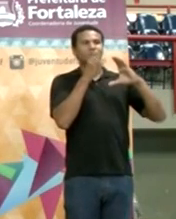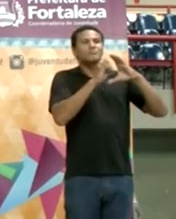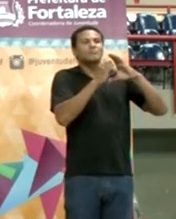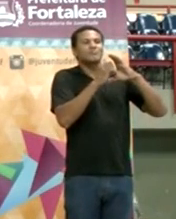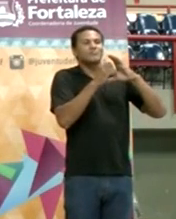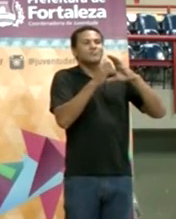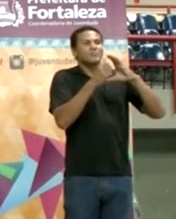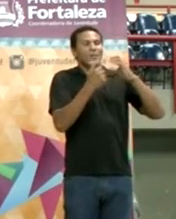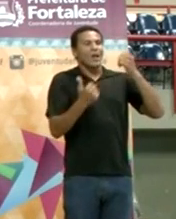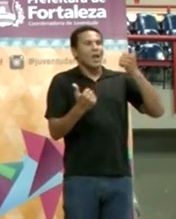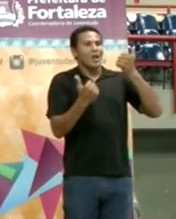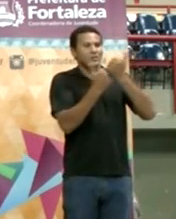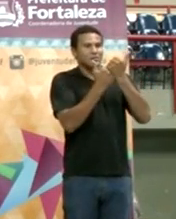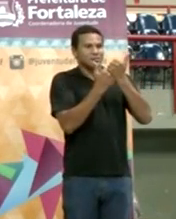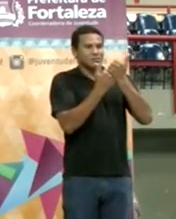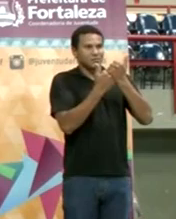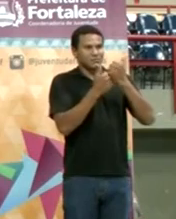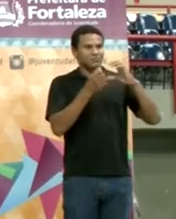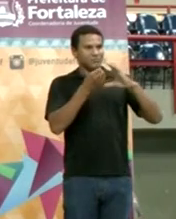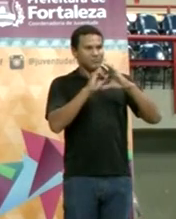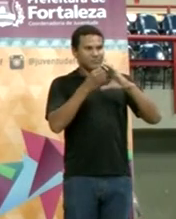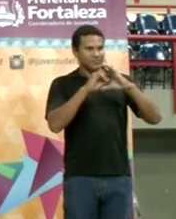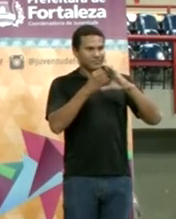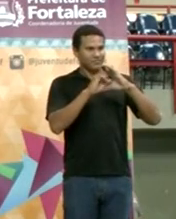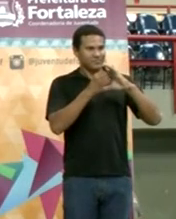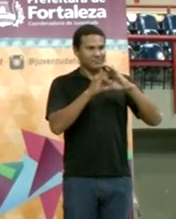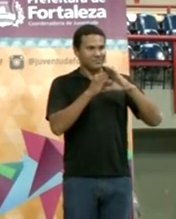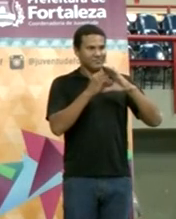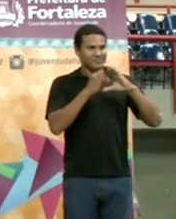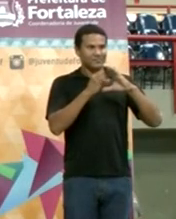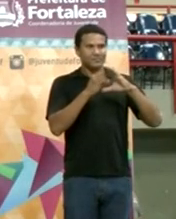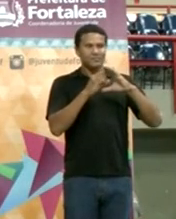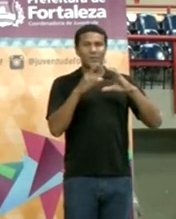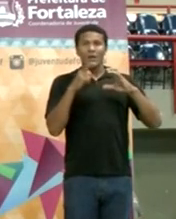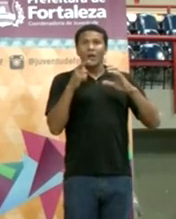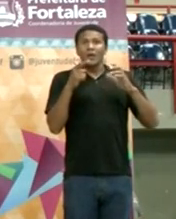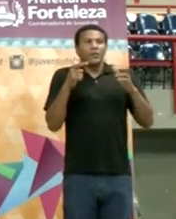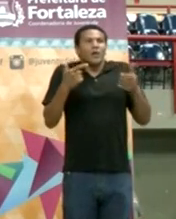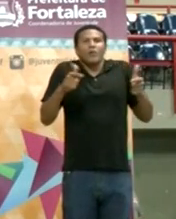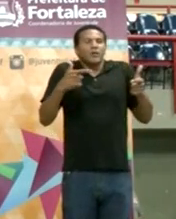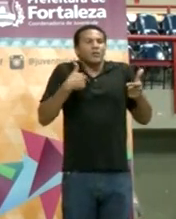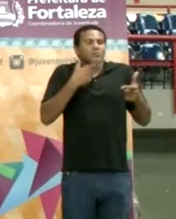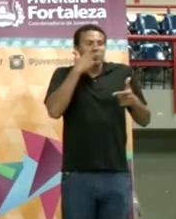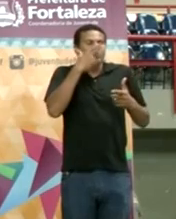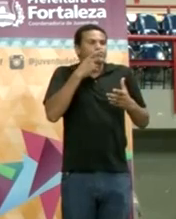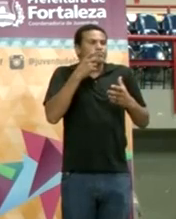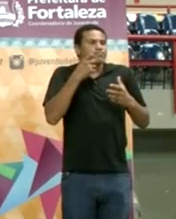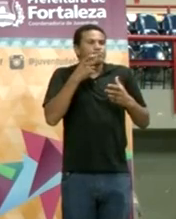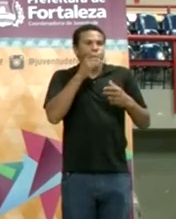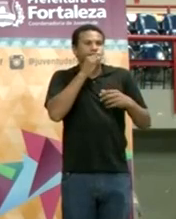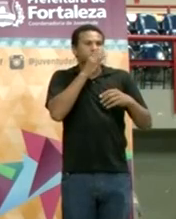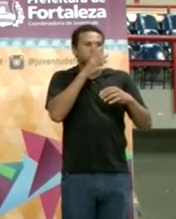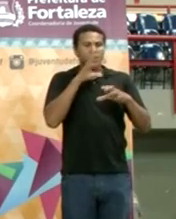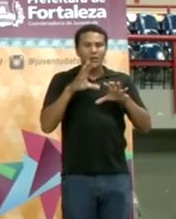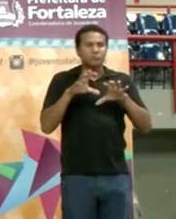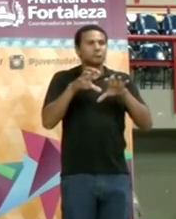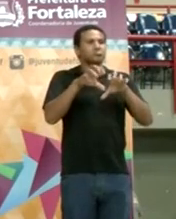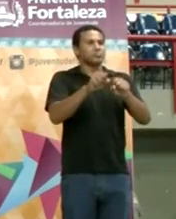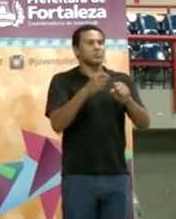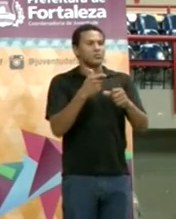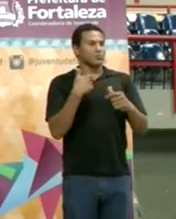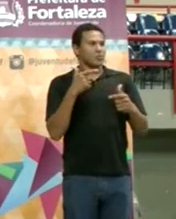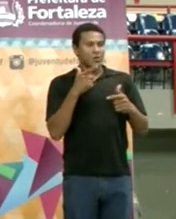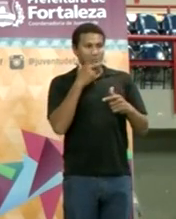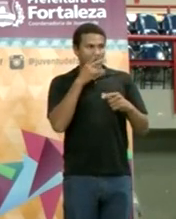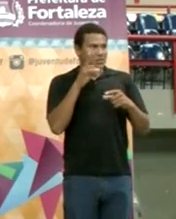auxiliar. Eu não tenho o poder, tá, de atuar sobre uma estrutura. Mas eu tenho o poder de informar para quem